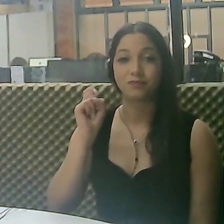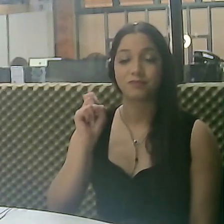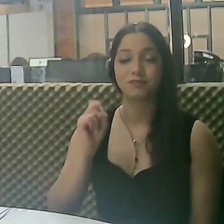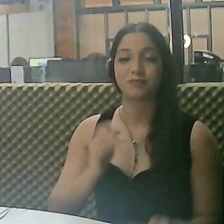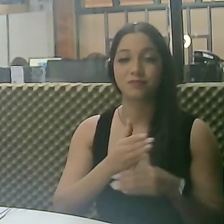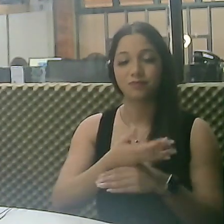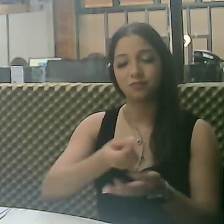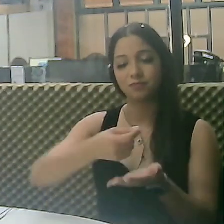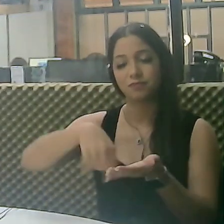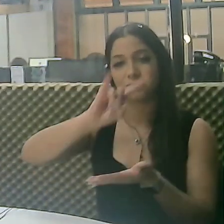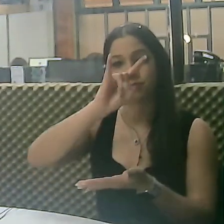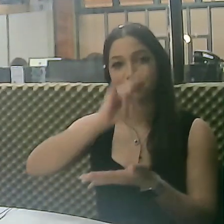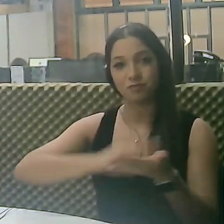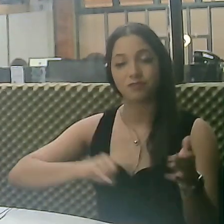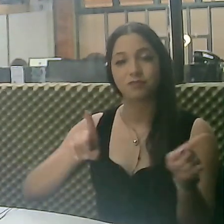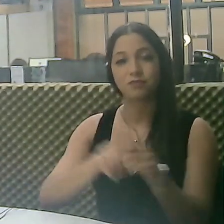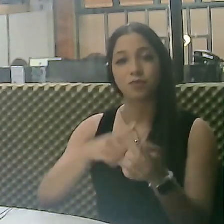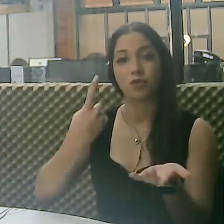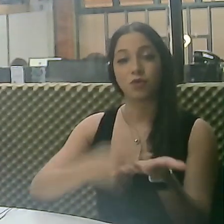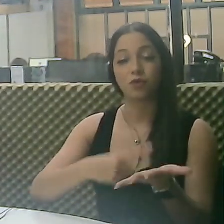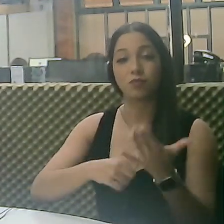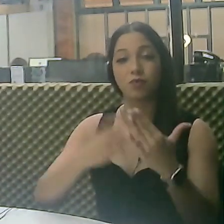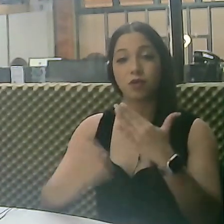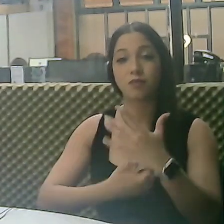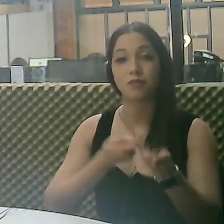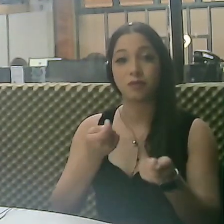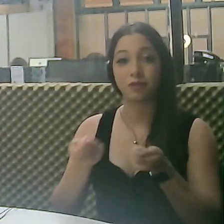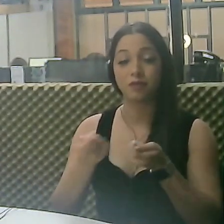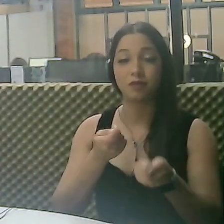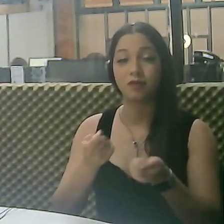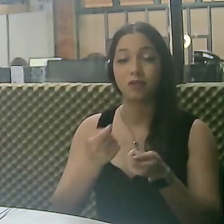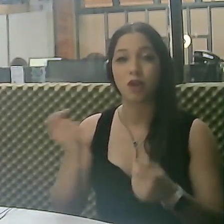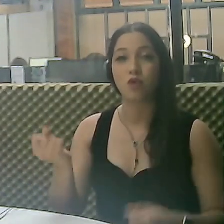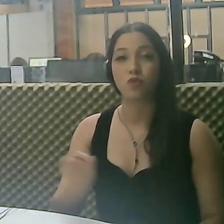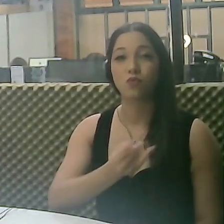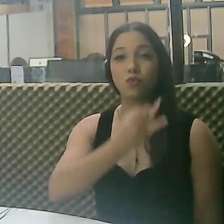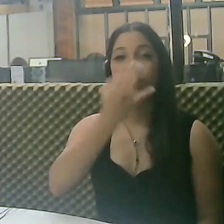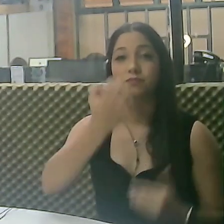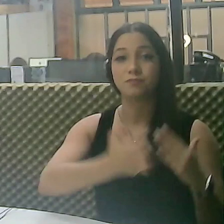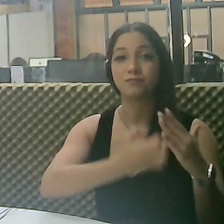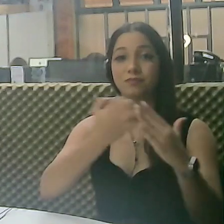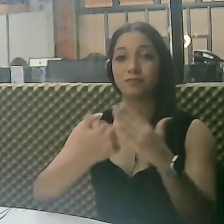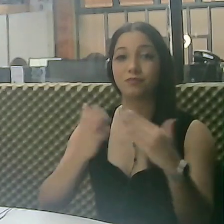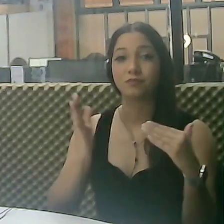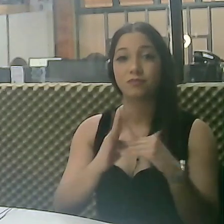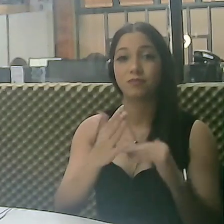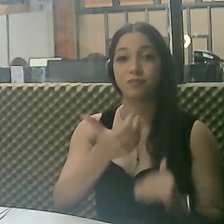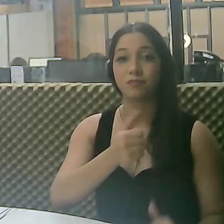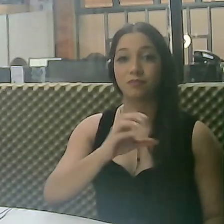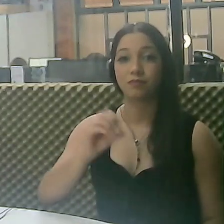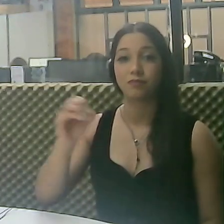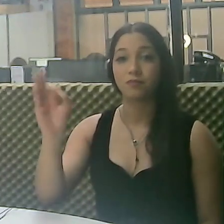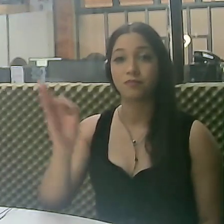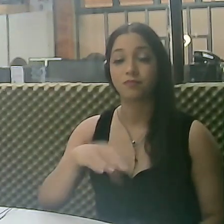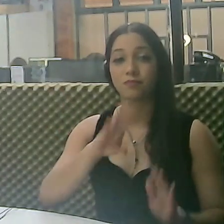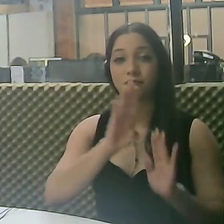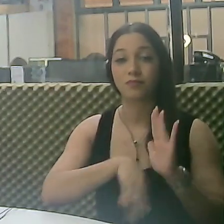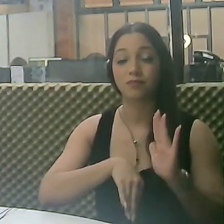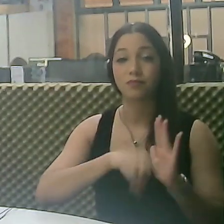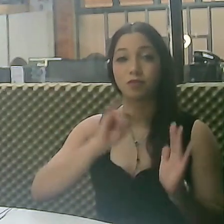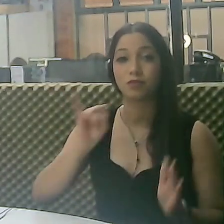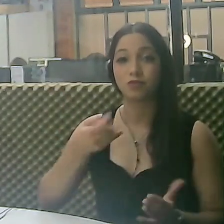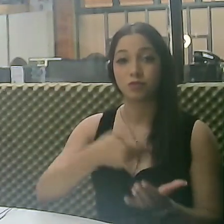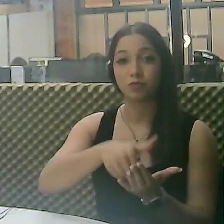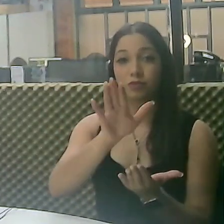link, fazer o cadastro e agendar com quem você quer negociar. São muitas empresas com até 100% de desconto em juros e multas para